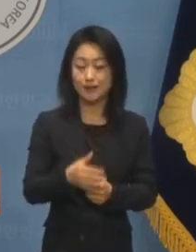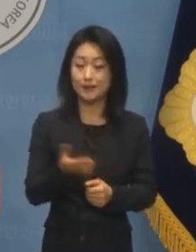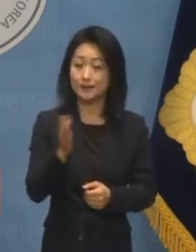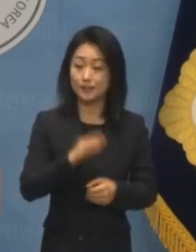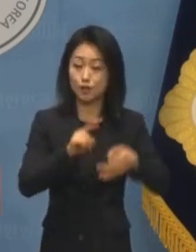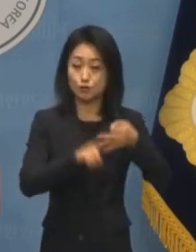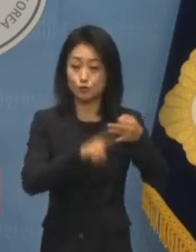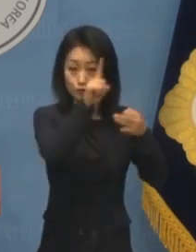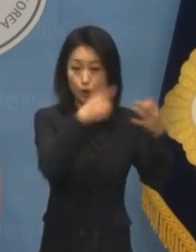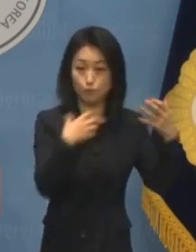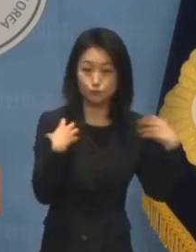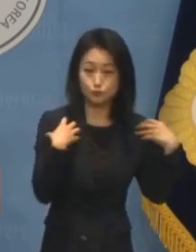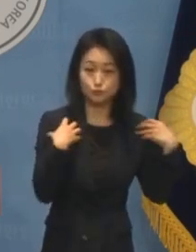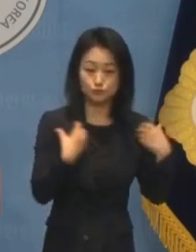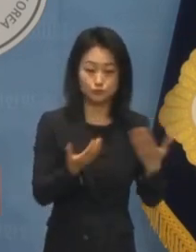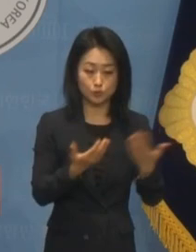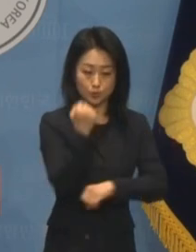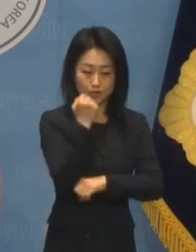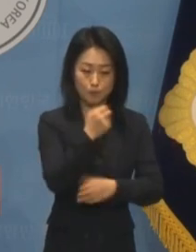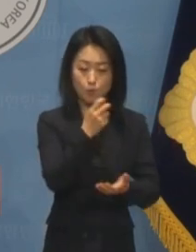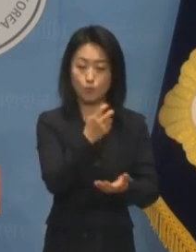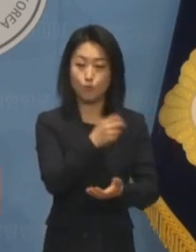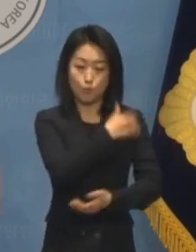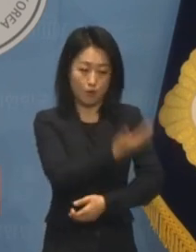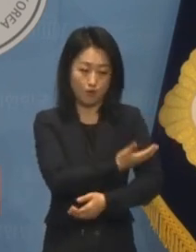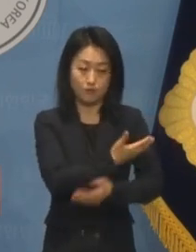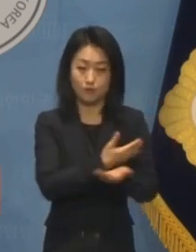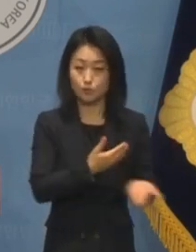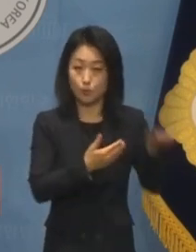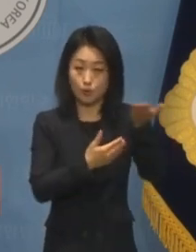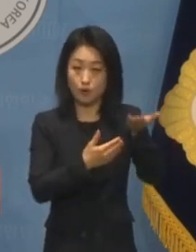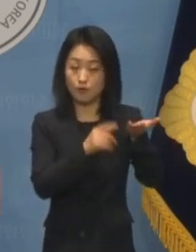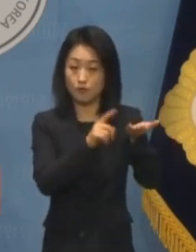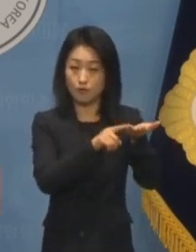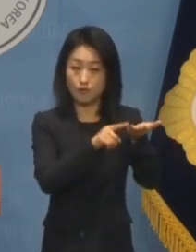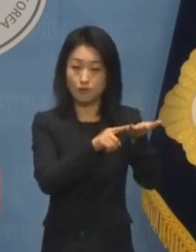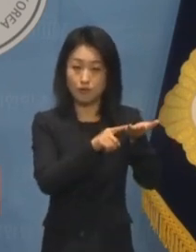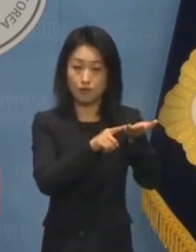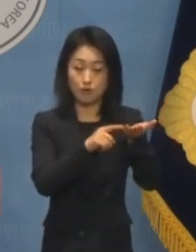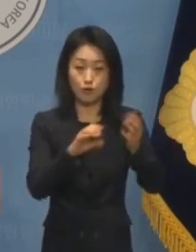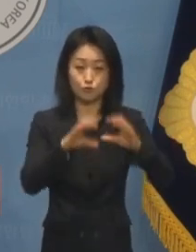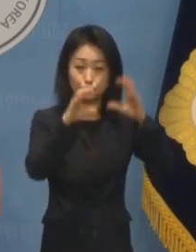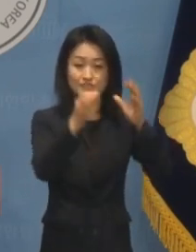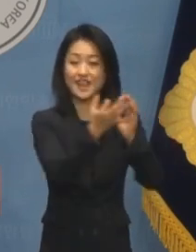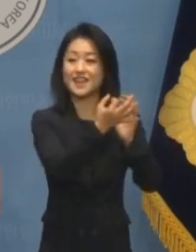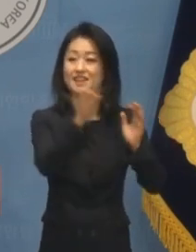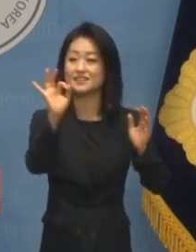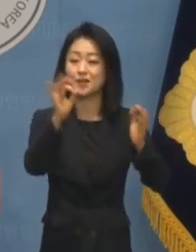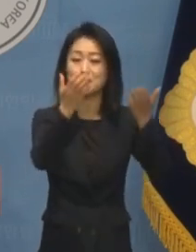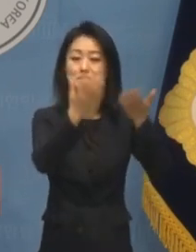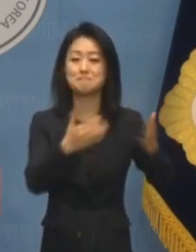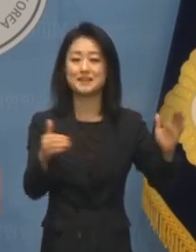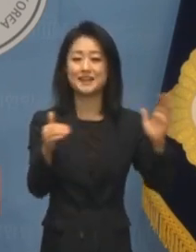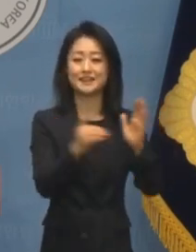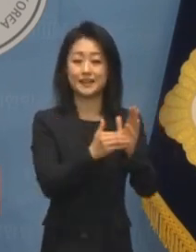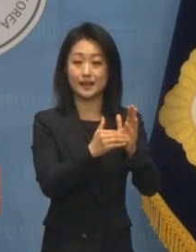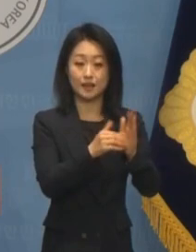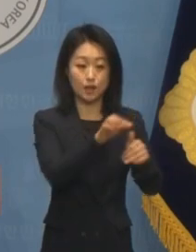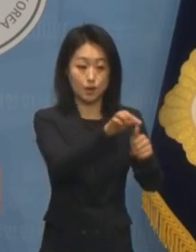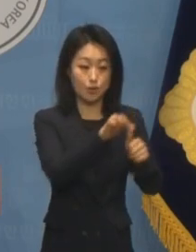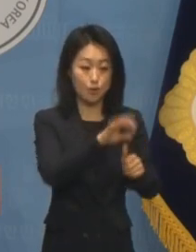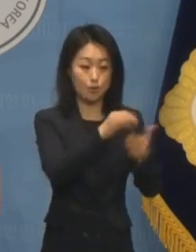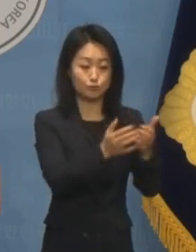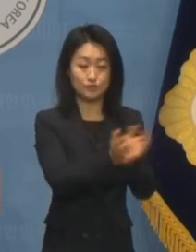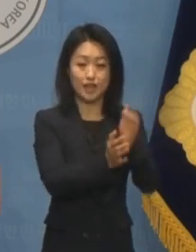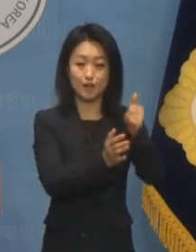없이 노동기본권 신장을 위해 노력한 데 대한 국제적 인정이라는 이정식 고용노동부